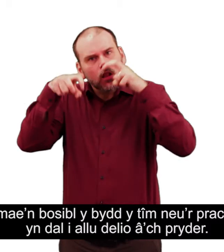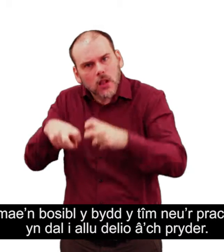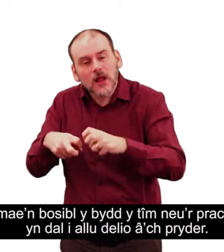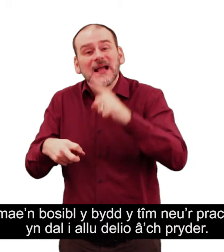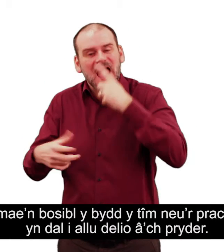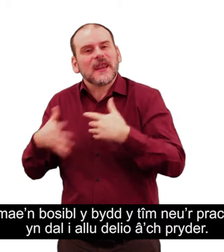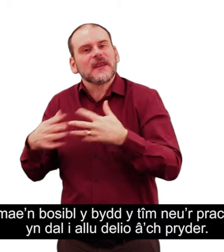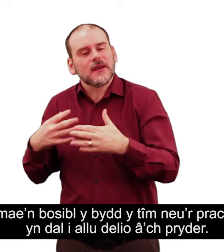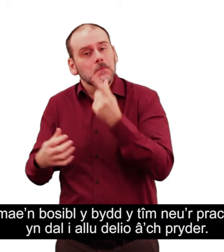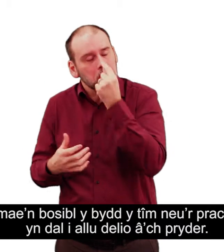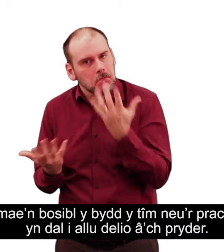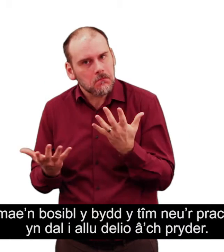pryder.